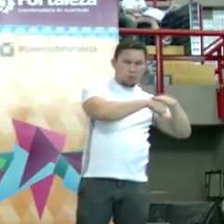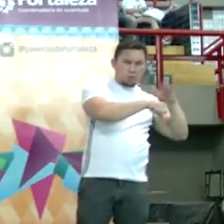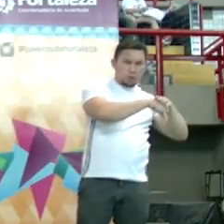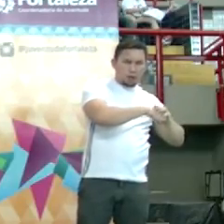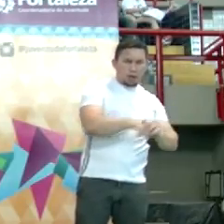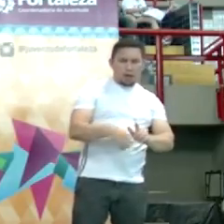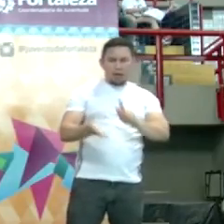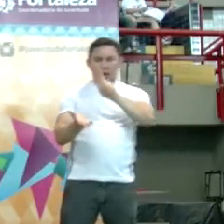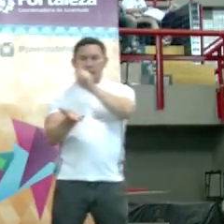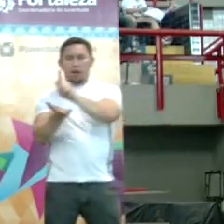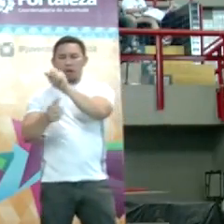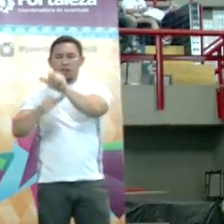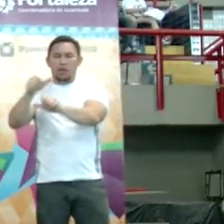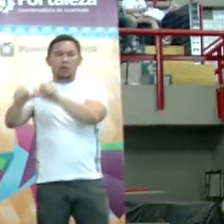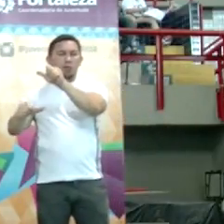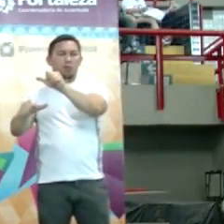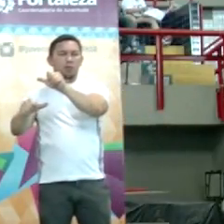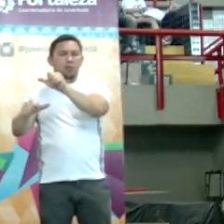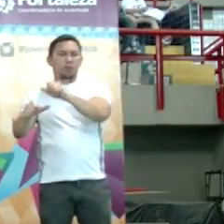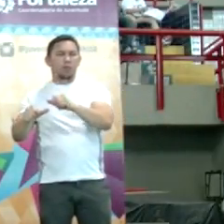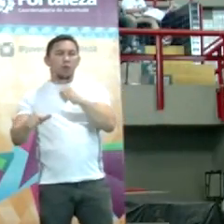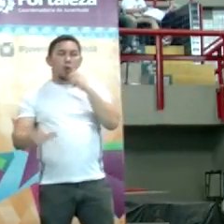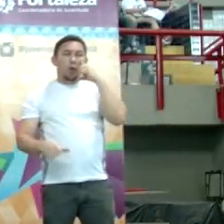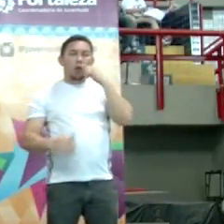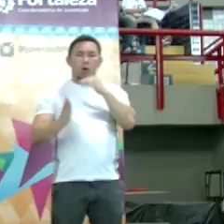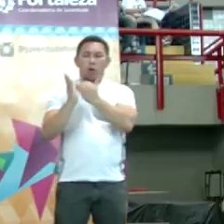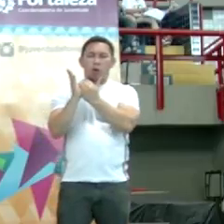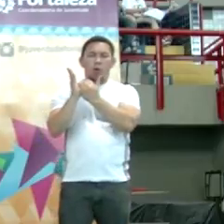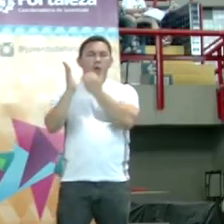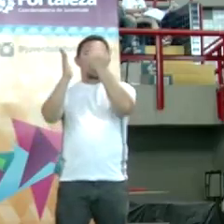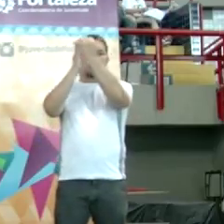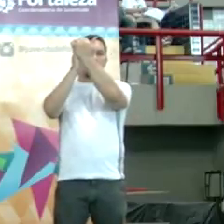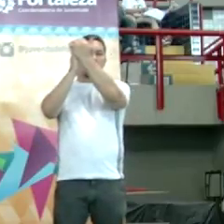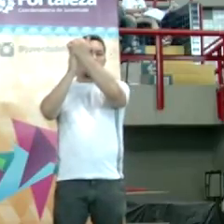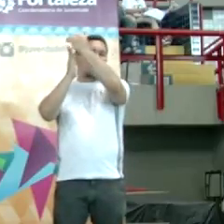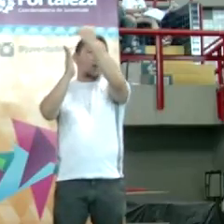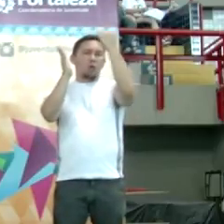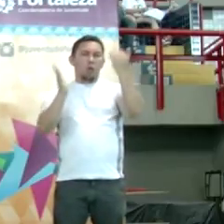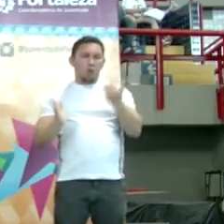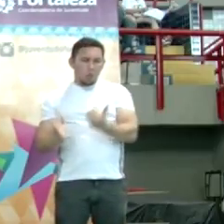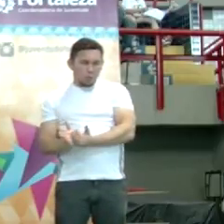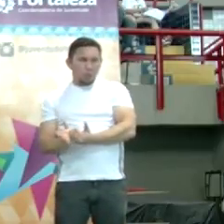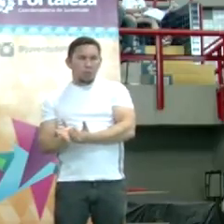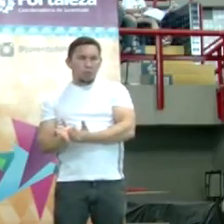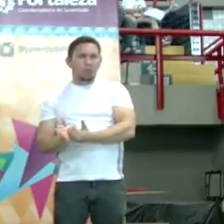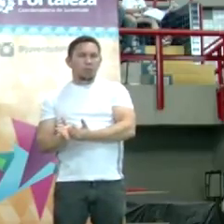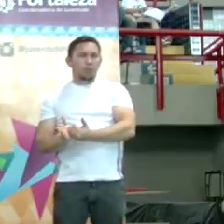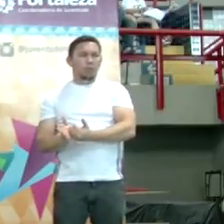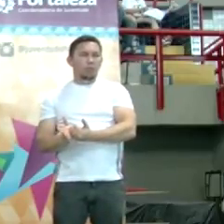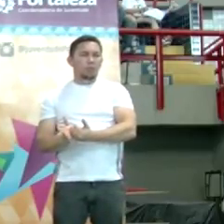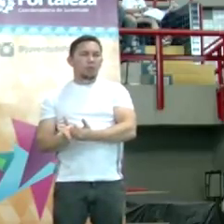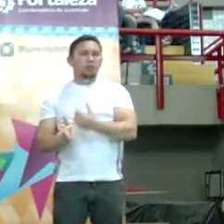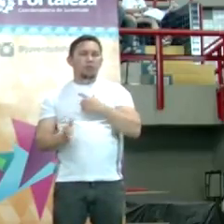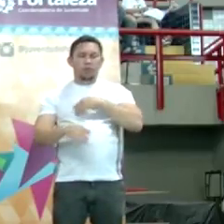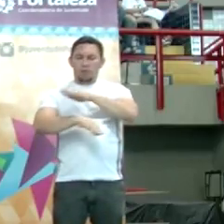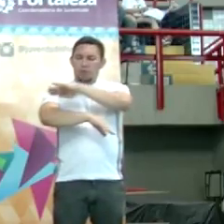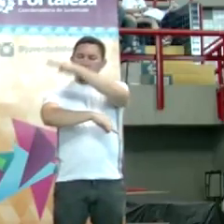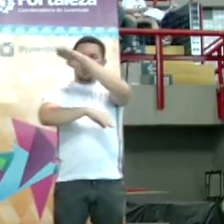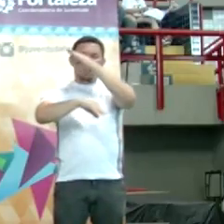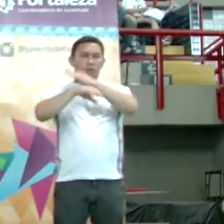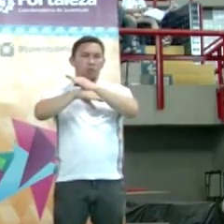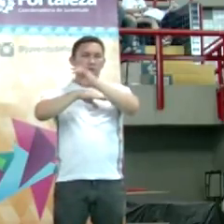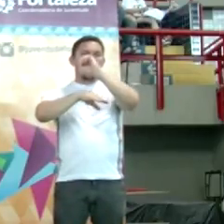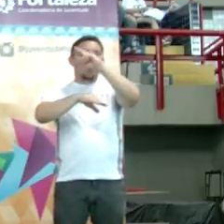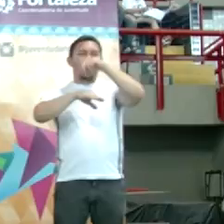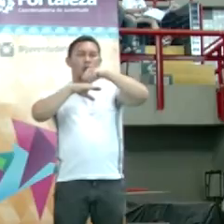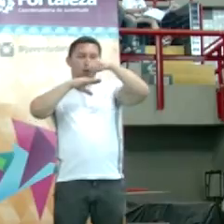Mudando a gravidade. Ou subindo, ou descendo, certo? Montanhas, ou então entrando